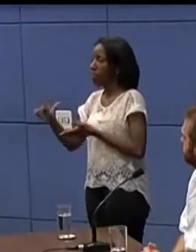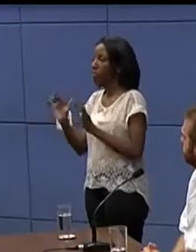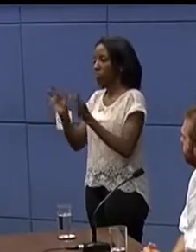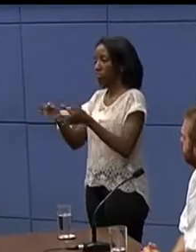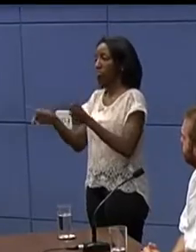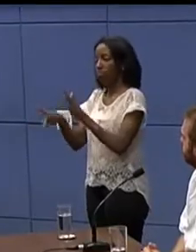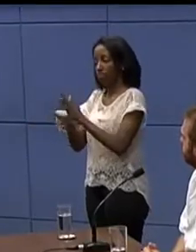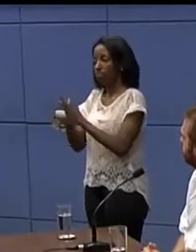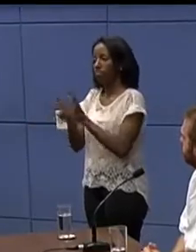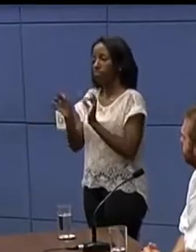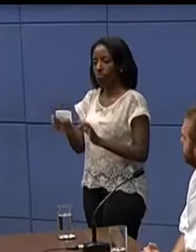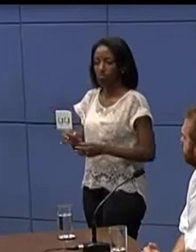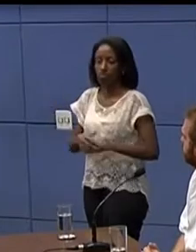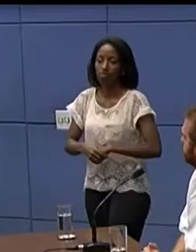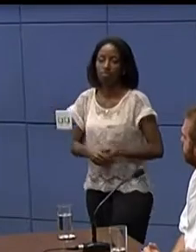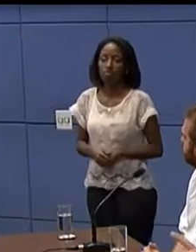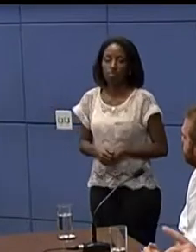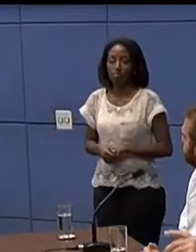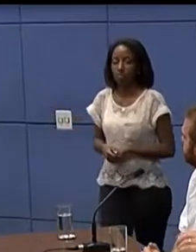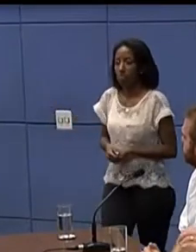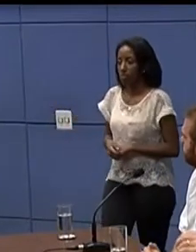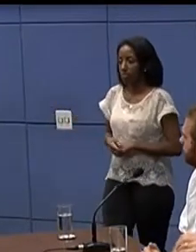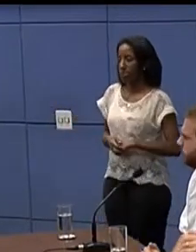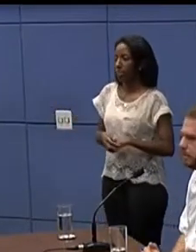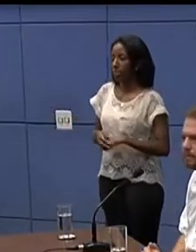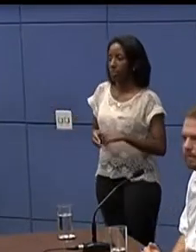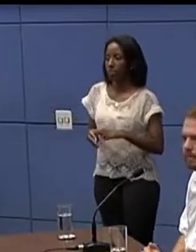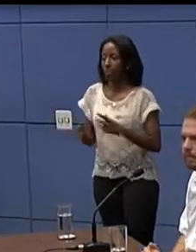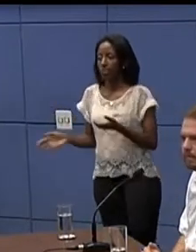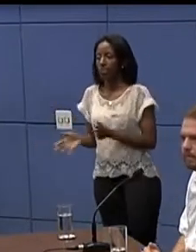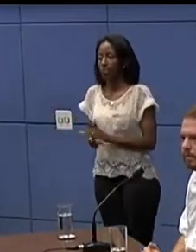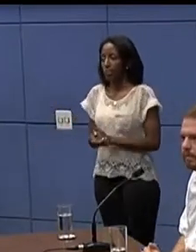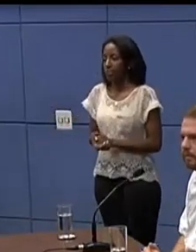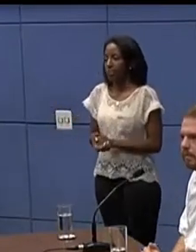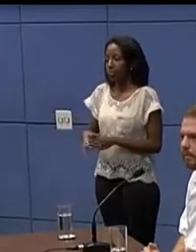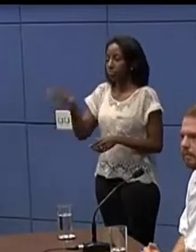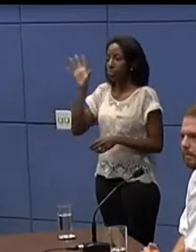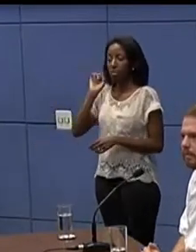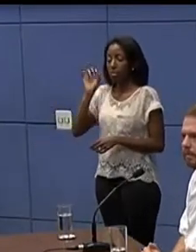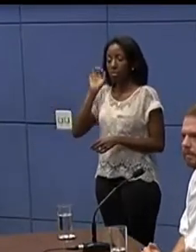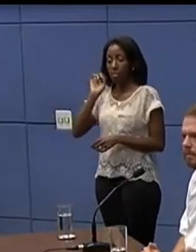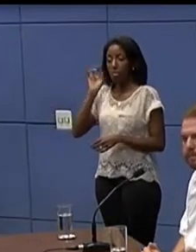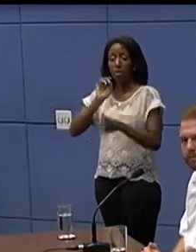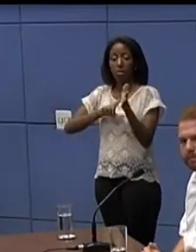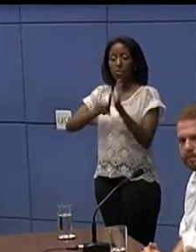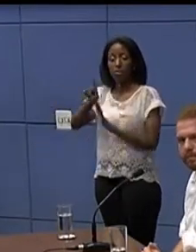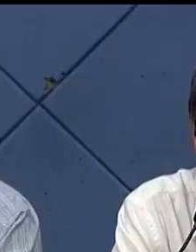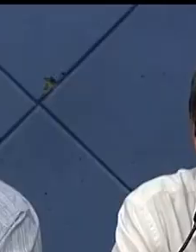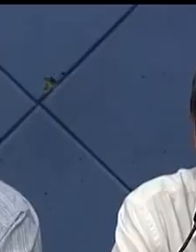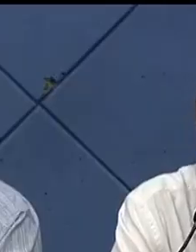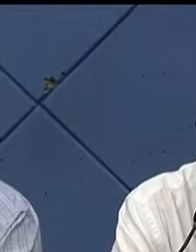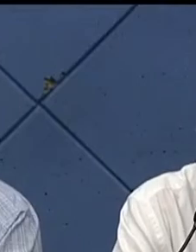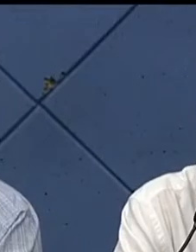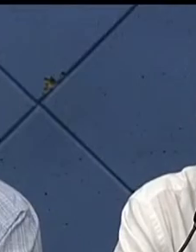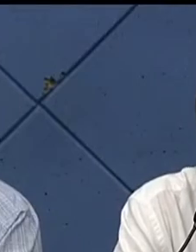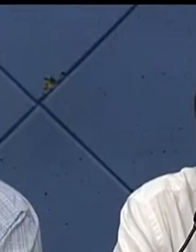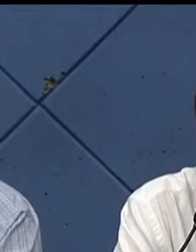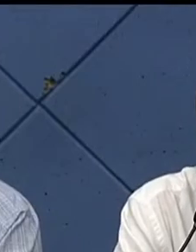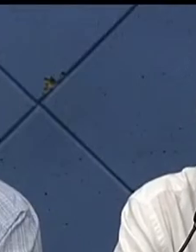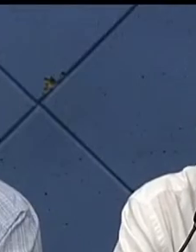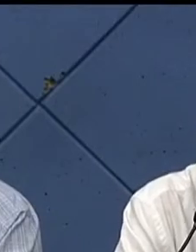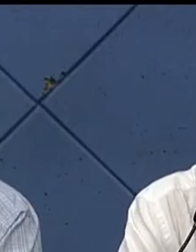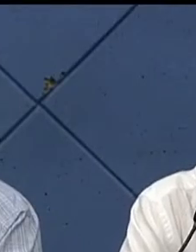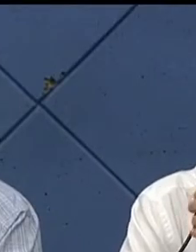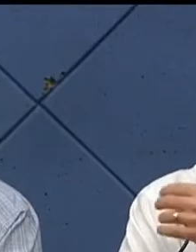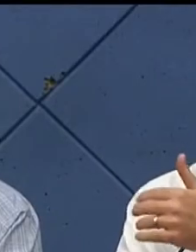Então as pessoas, isso, tem. Não necessariamente. As pessoas, as que